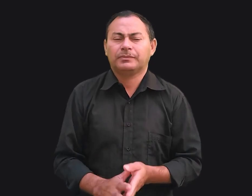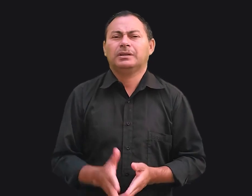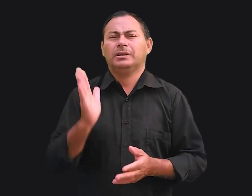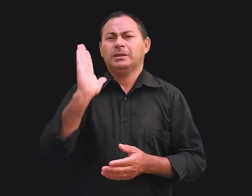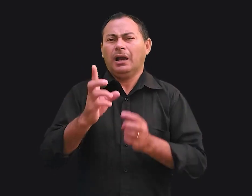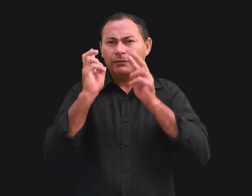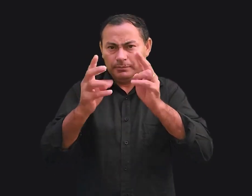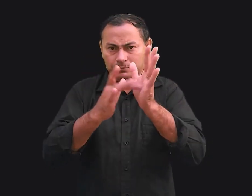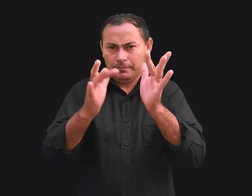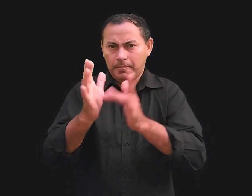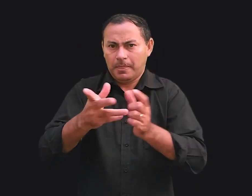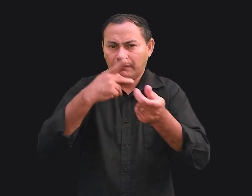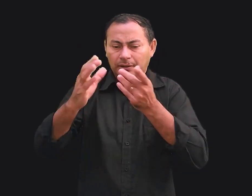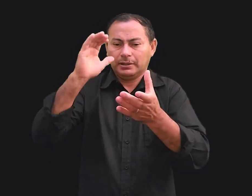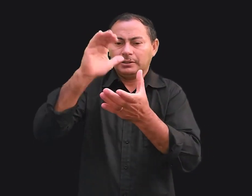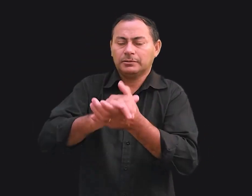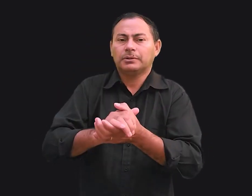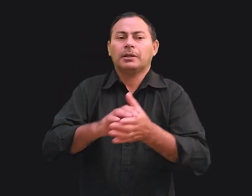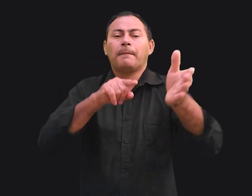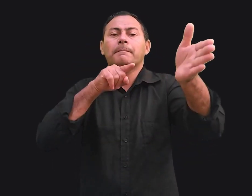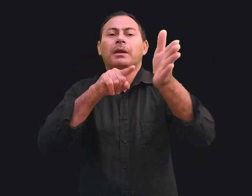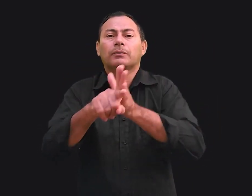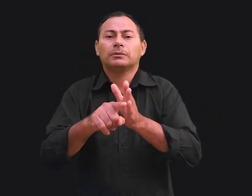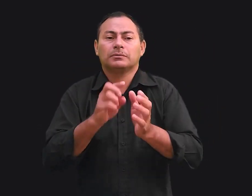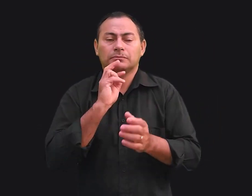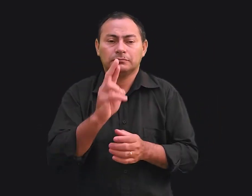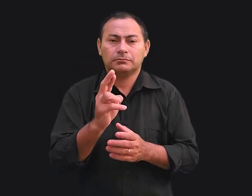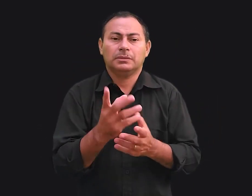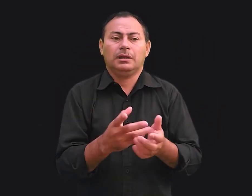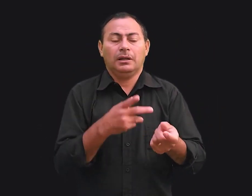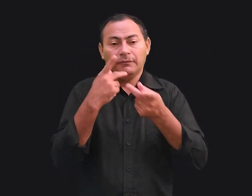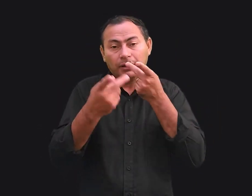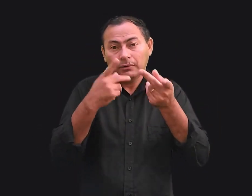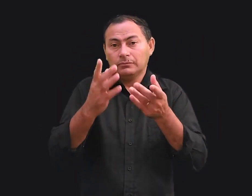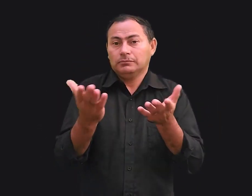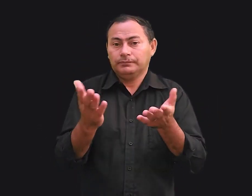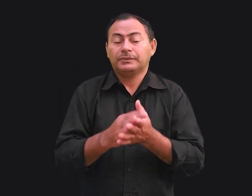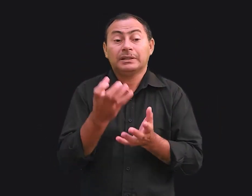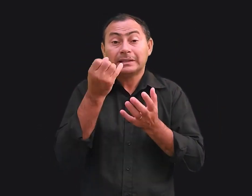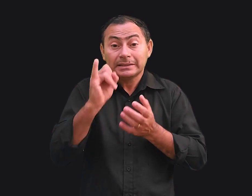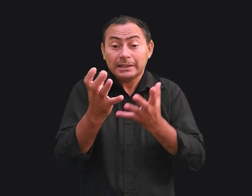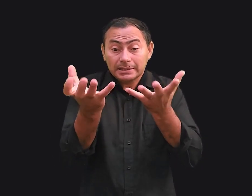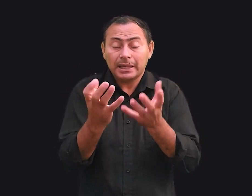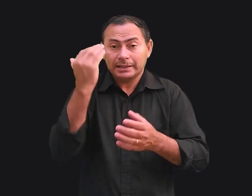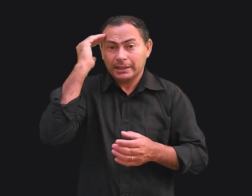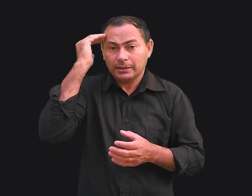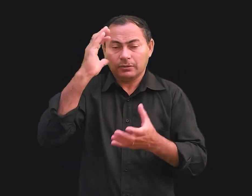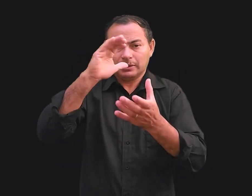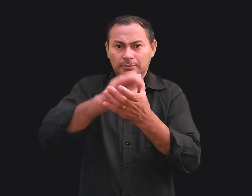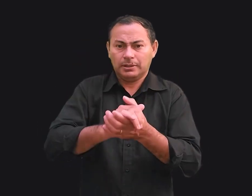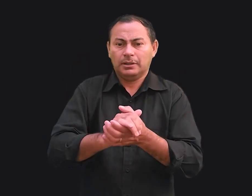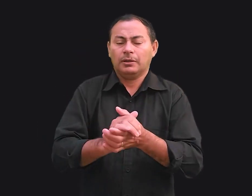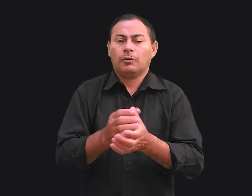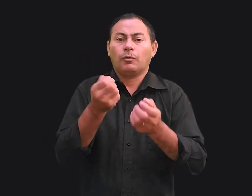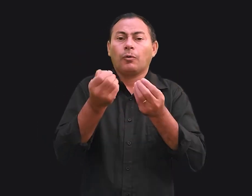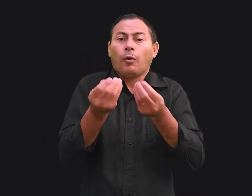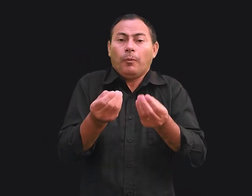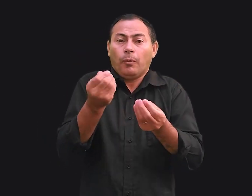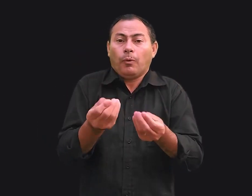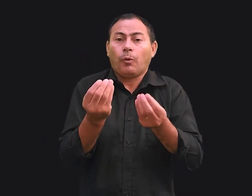vimos o que Jesus falou sobre o casamento quando lhe perguntaram a respeito, e ele disse que, se quiséssemos entender o casamento como deve ser, teríamos